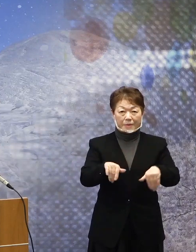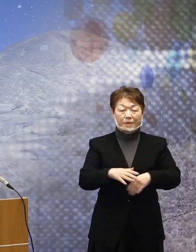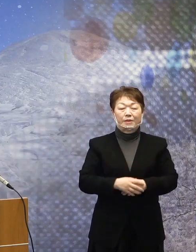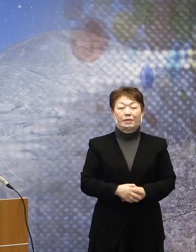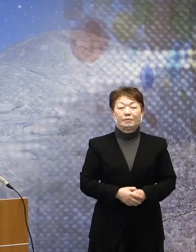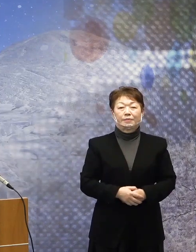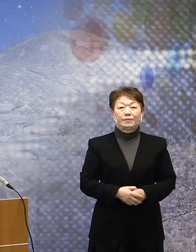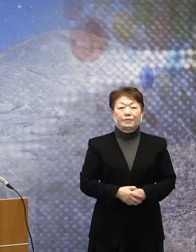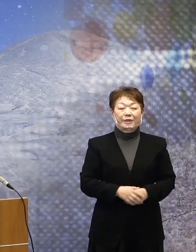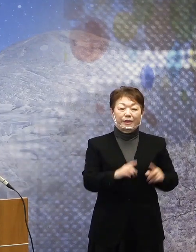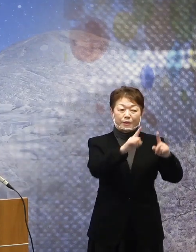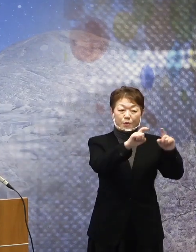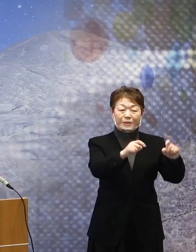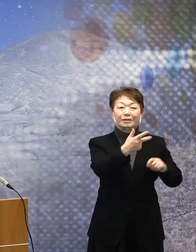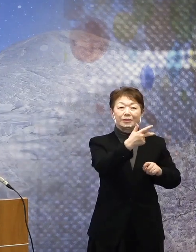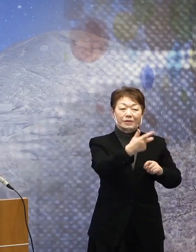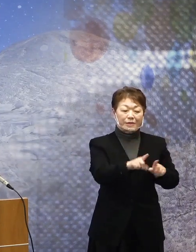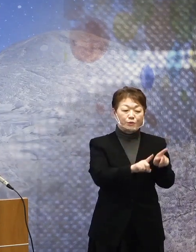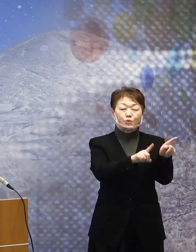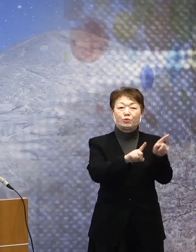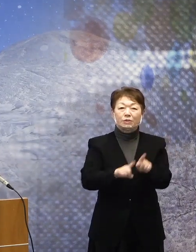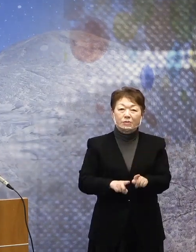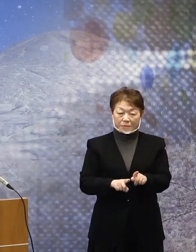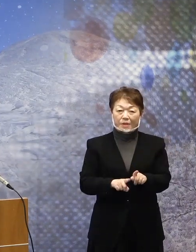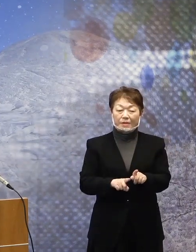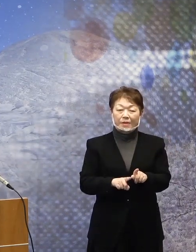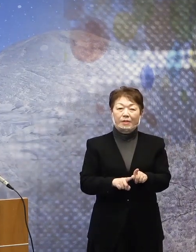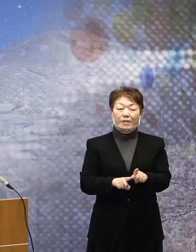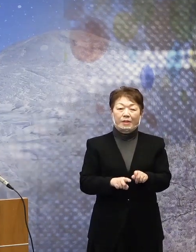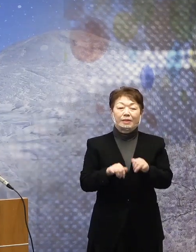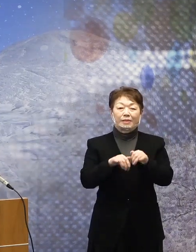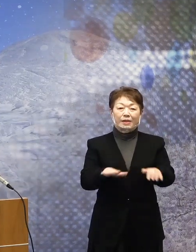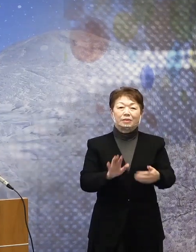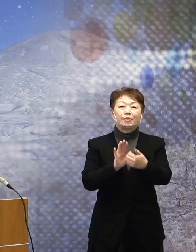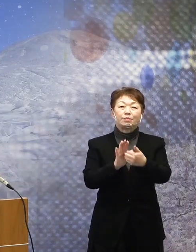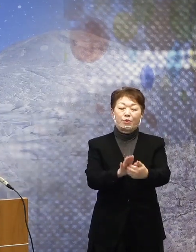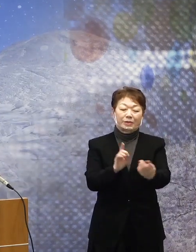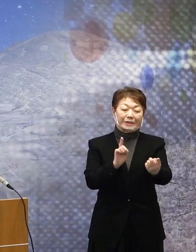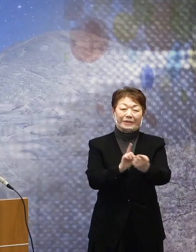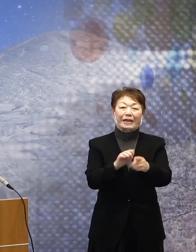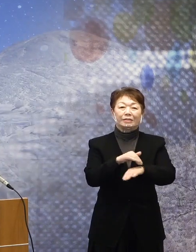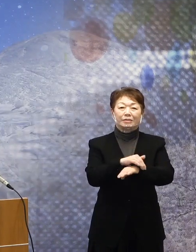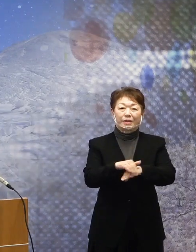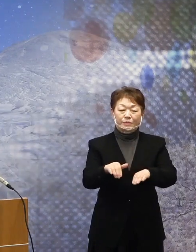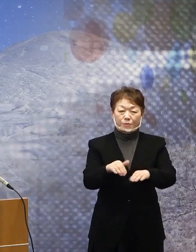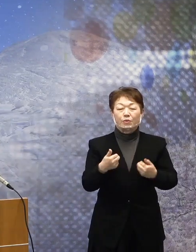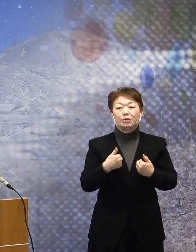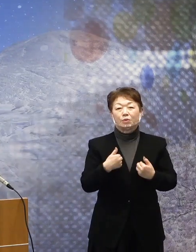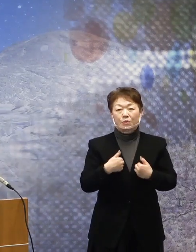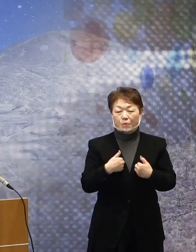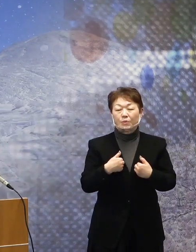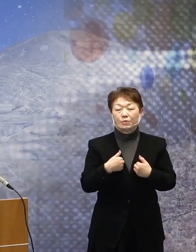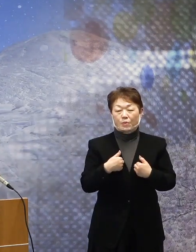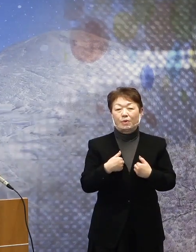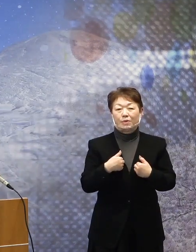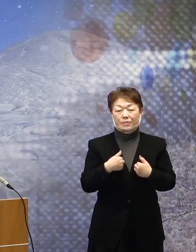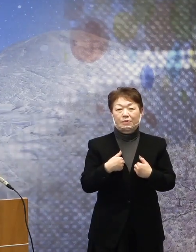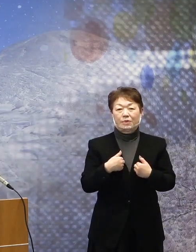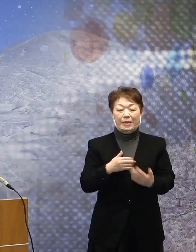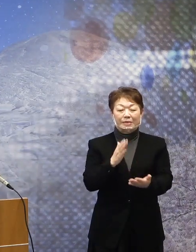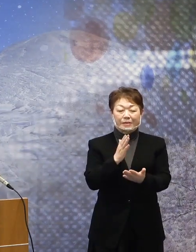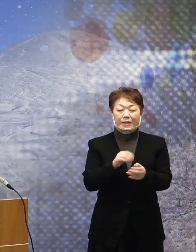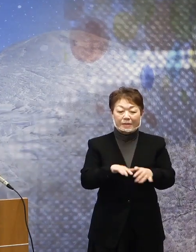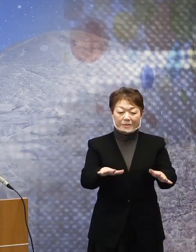さんとこれに準じて感染防止対策同等以上のことを行わなければ感染は止まっていかないということ